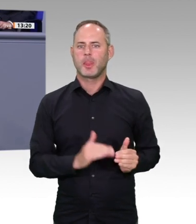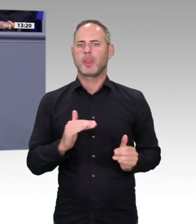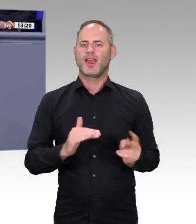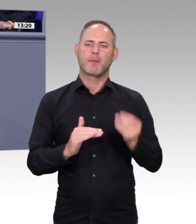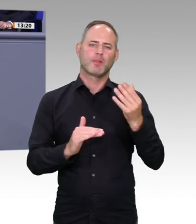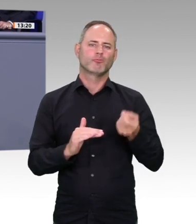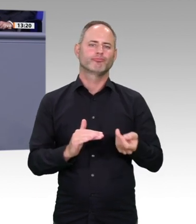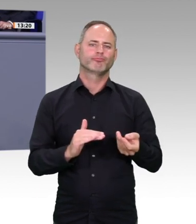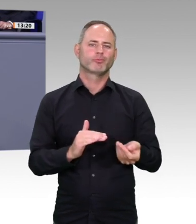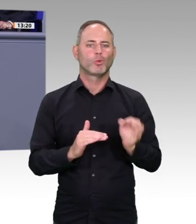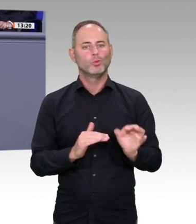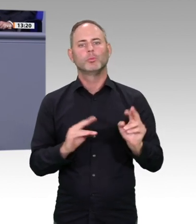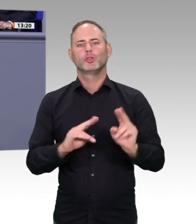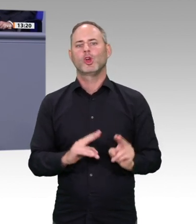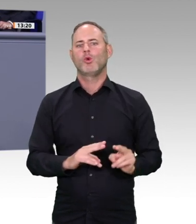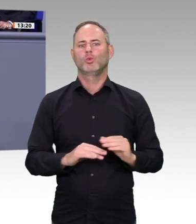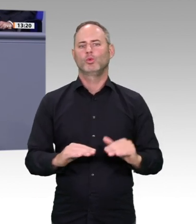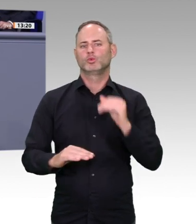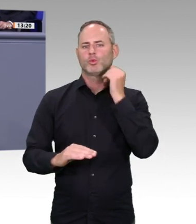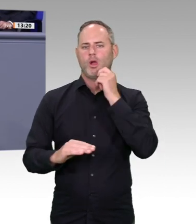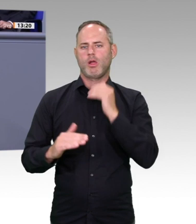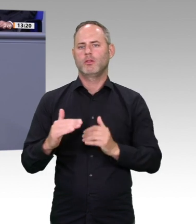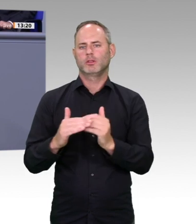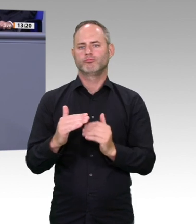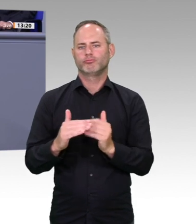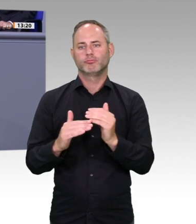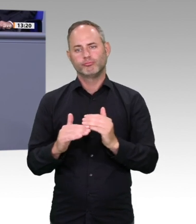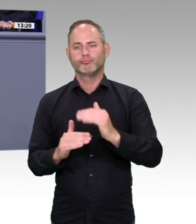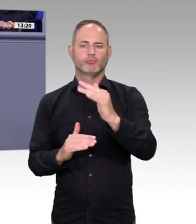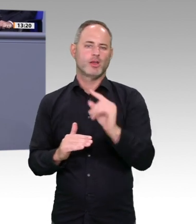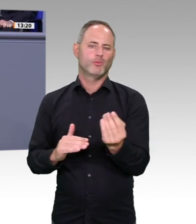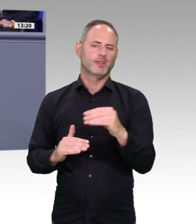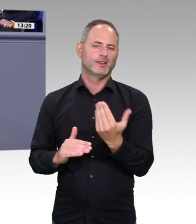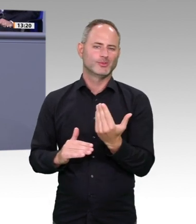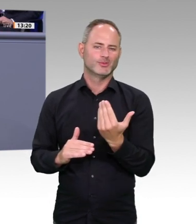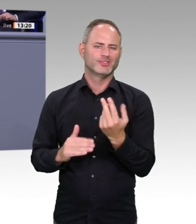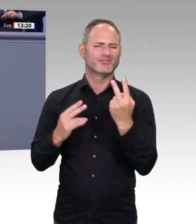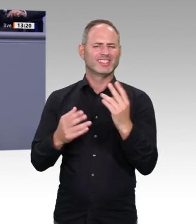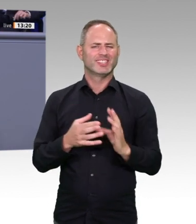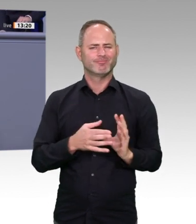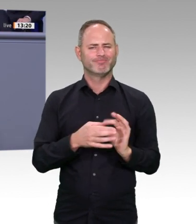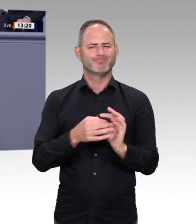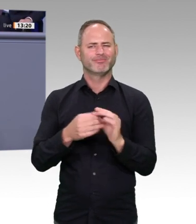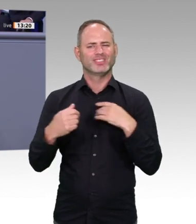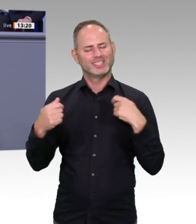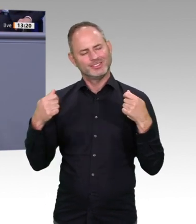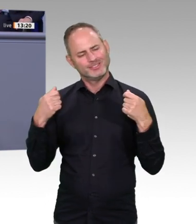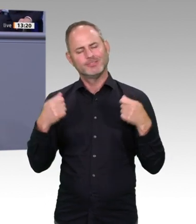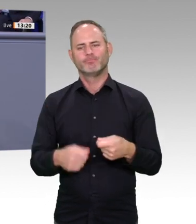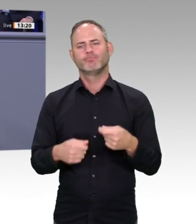Ganztagsschule, die das Mittel von Präsenzunterricht, aber auch von E-Learning zu Hause, von guter digitaler